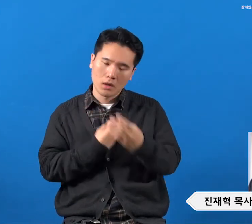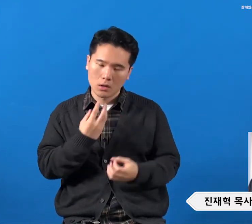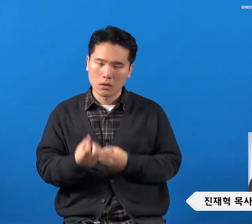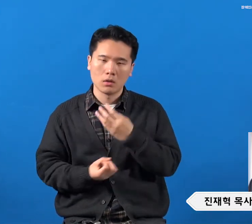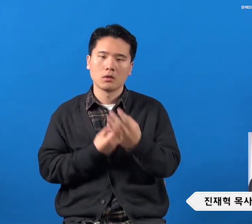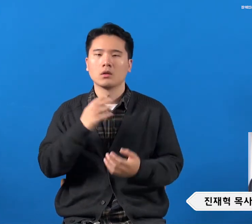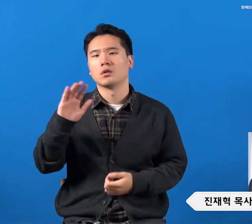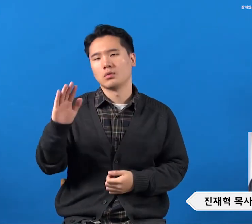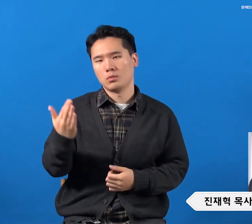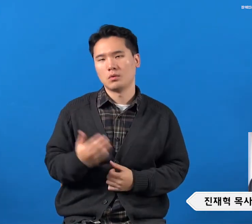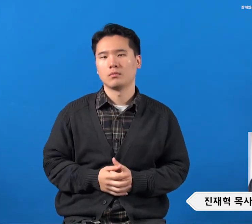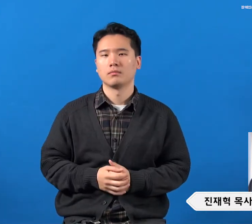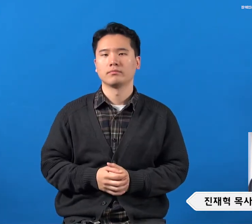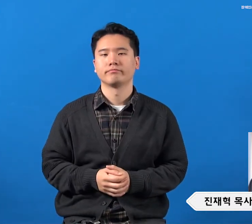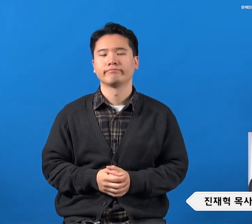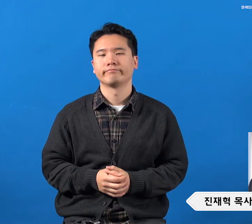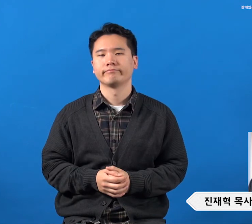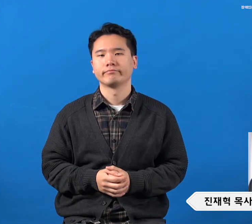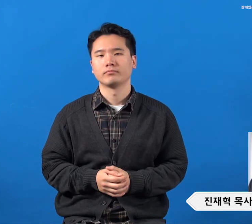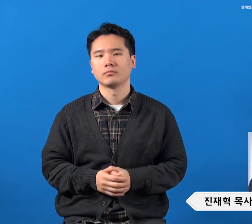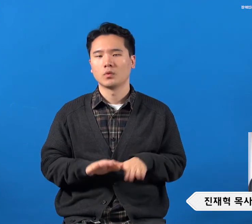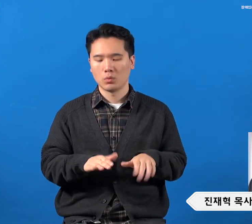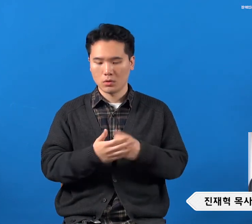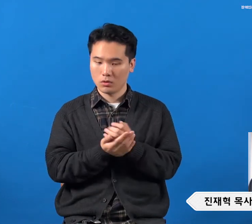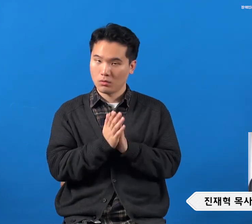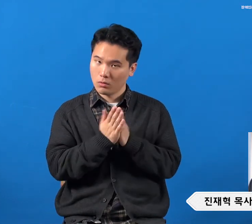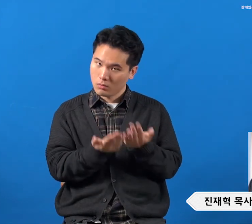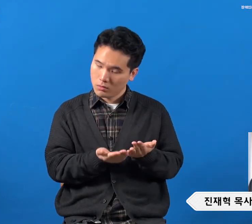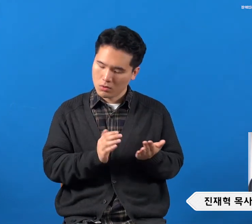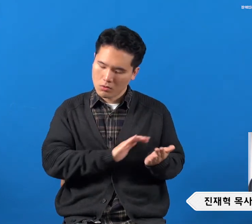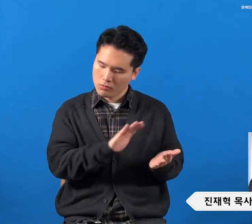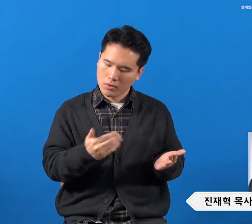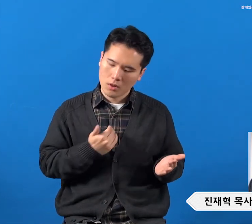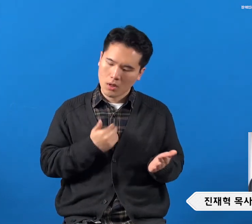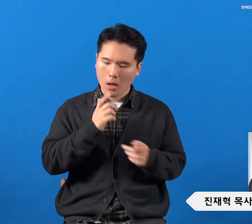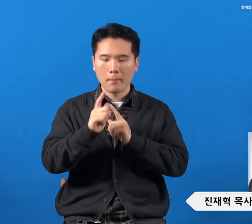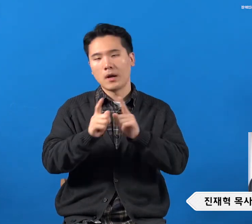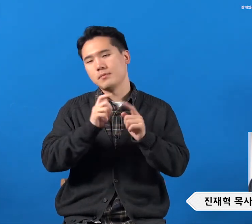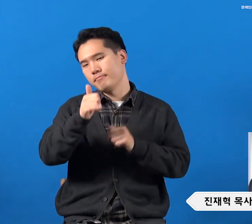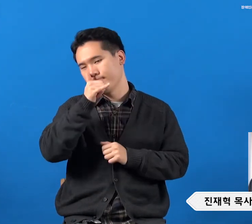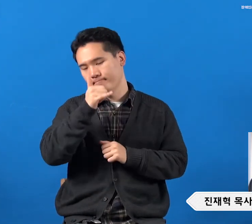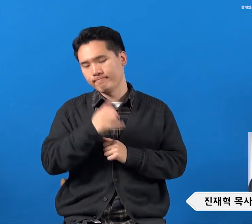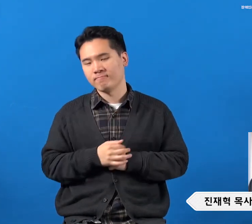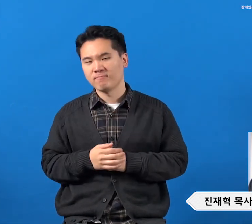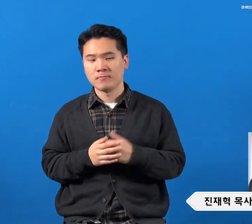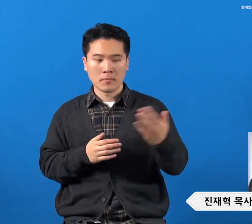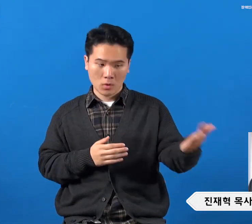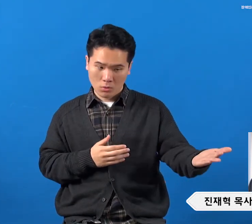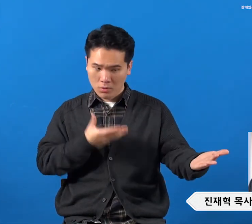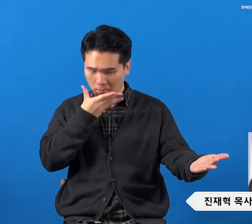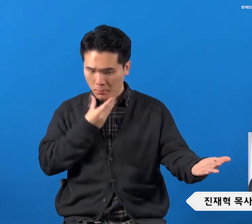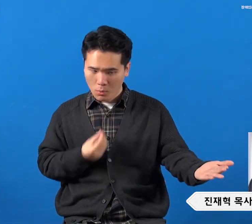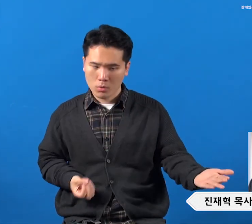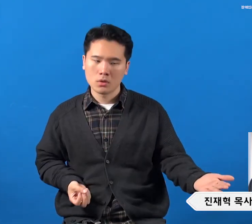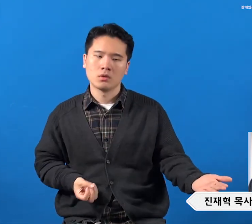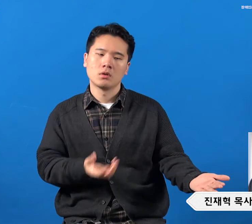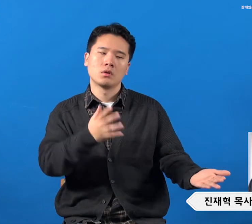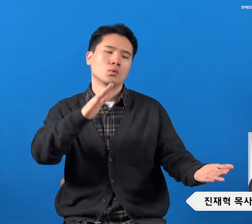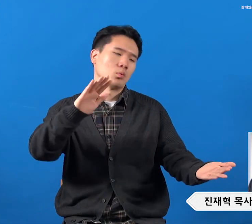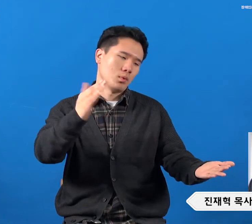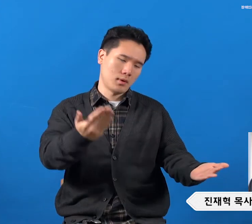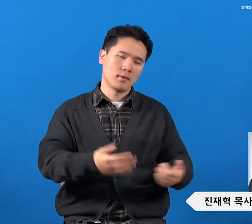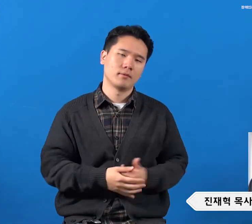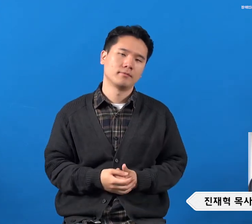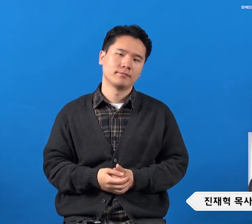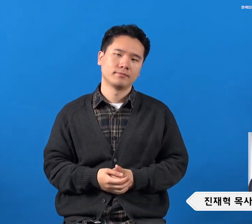수 있는 축복. 오늘 성경은 우리 가운데 말씀합니다. 너는 복이